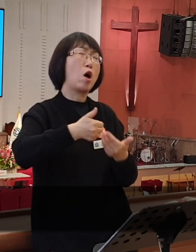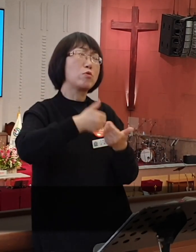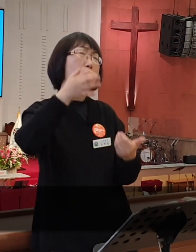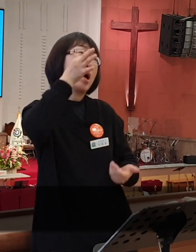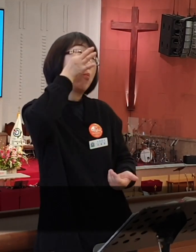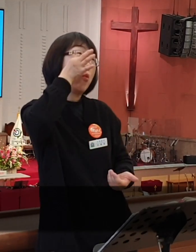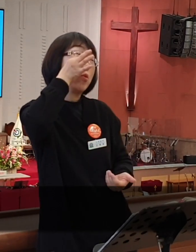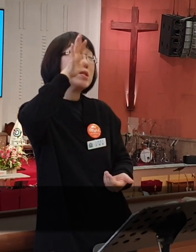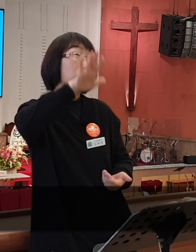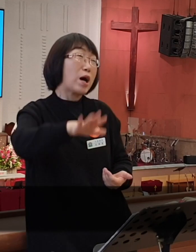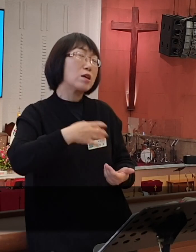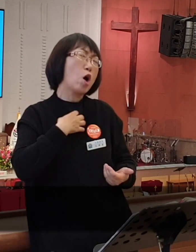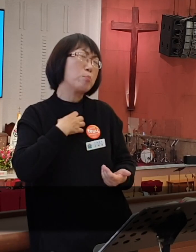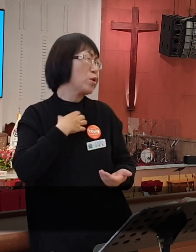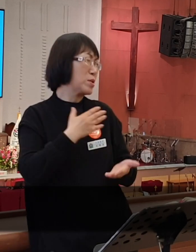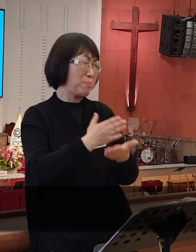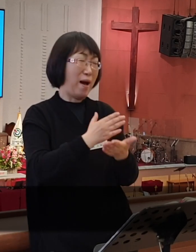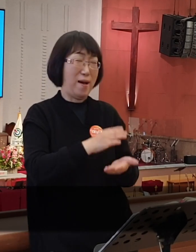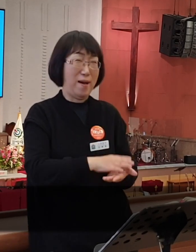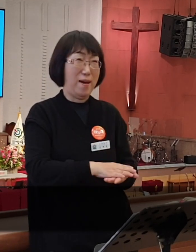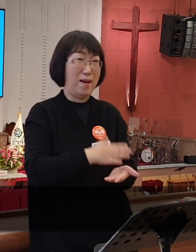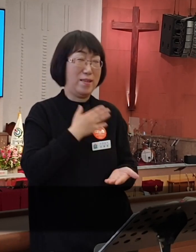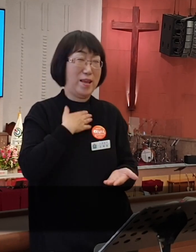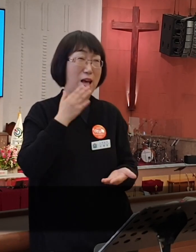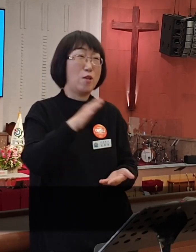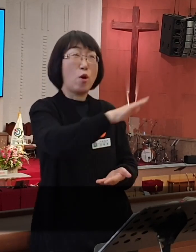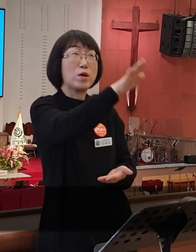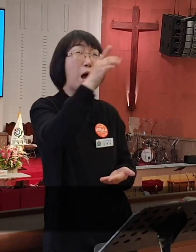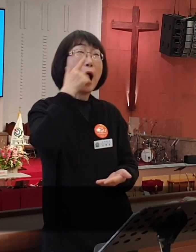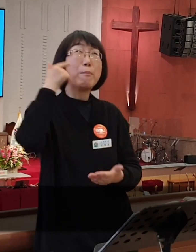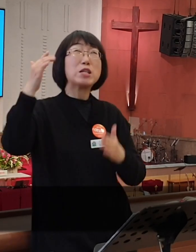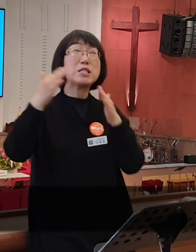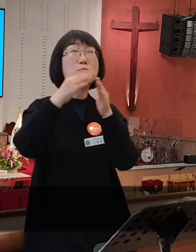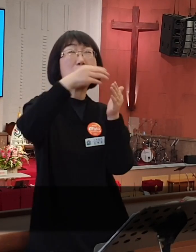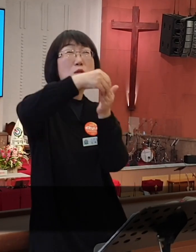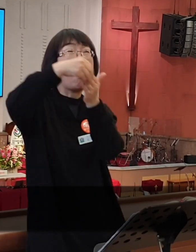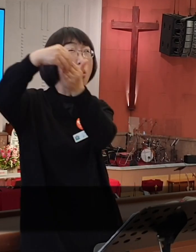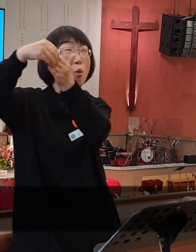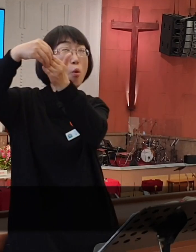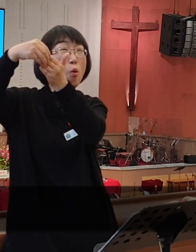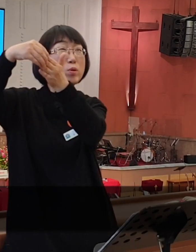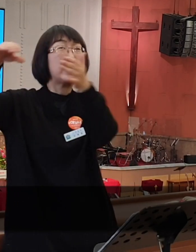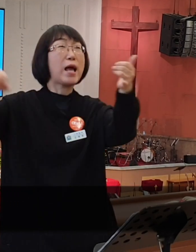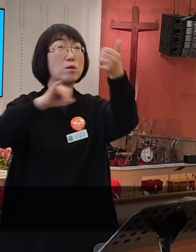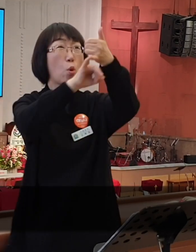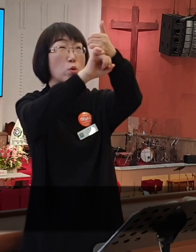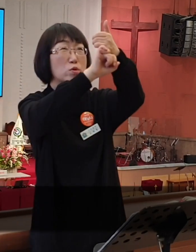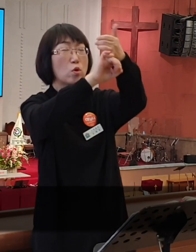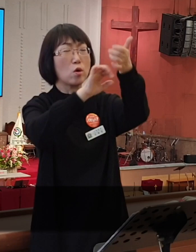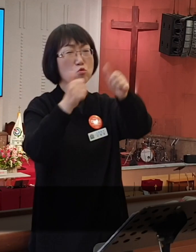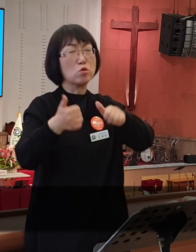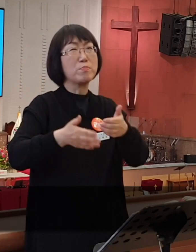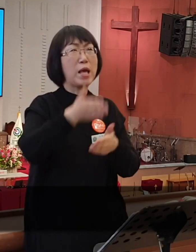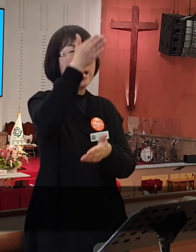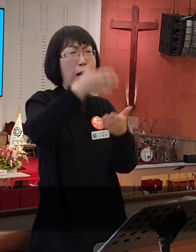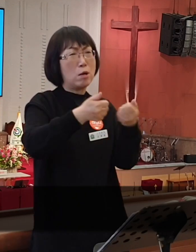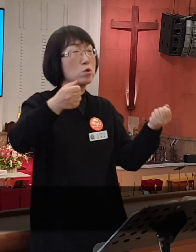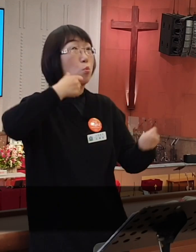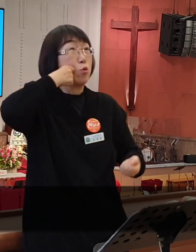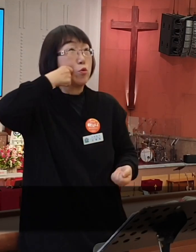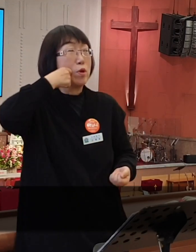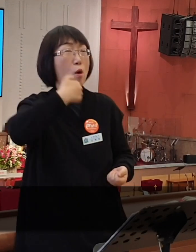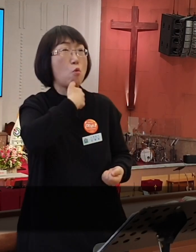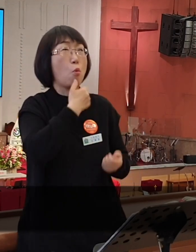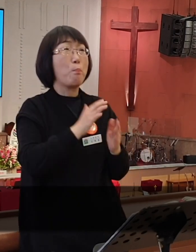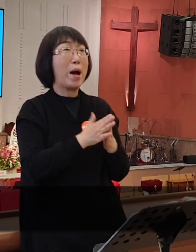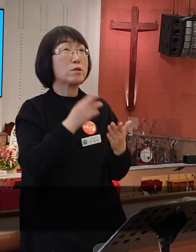것 보겠지만 염려하지 말아라. 내가 너희를 아버지 집으로 이끌어 간다는 이 약속은 죽음이 갈라놓을 수 없어요.